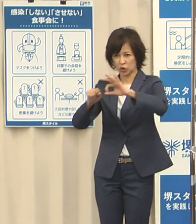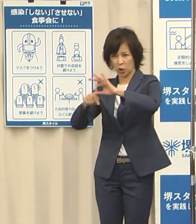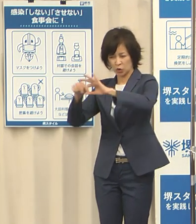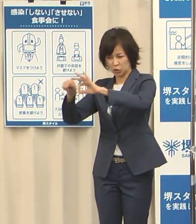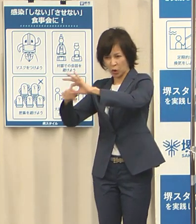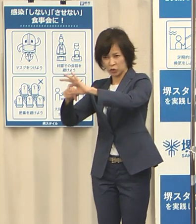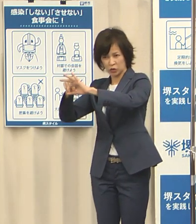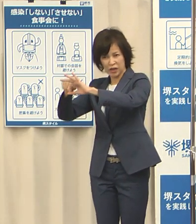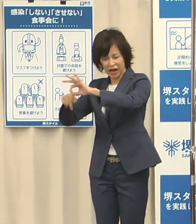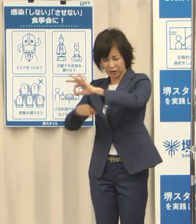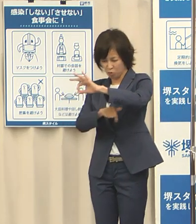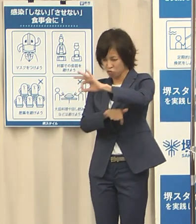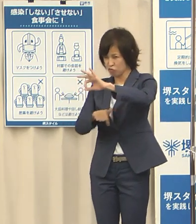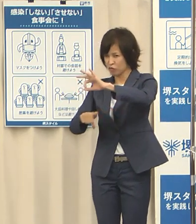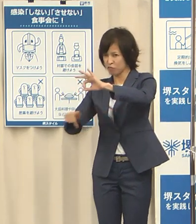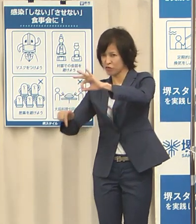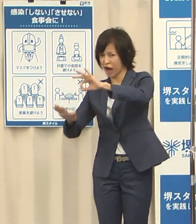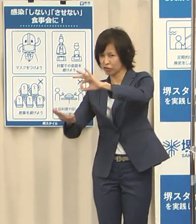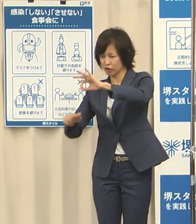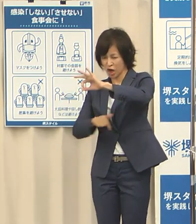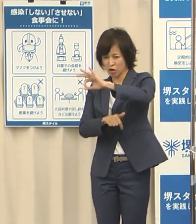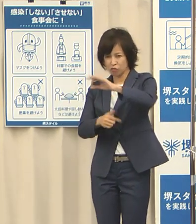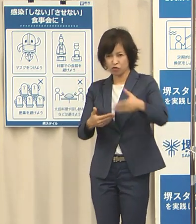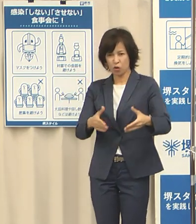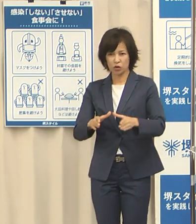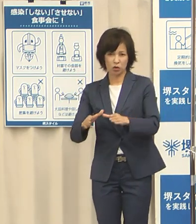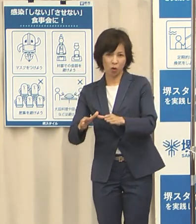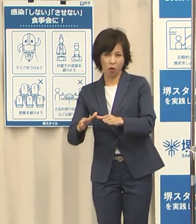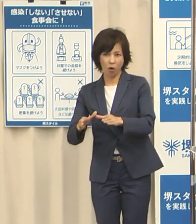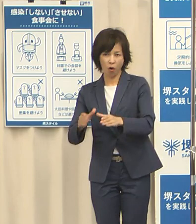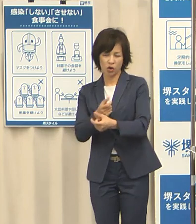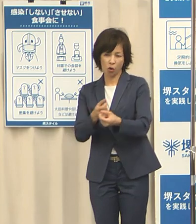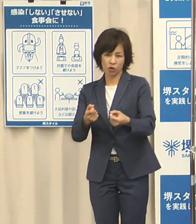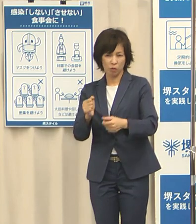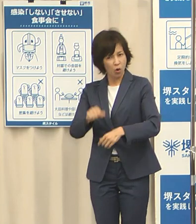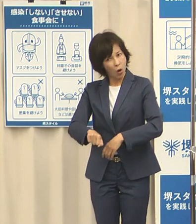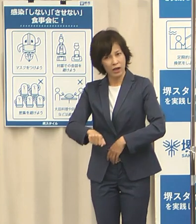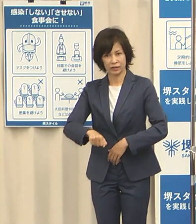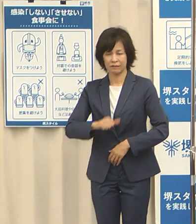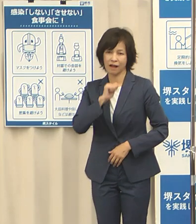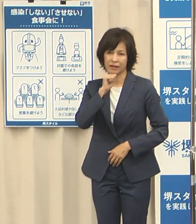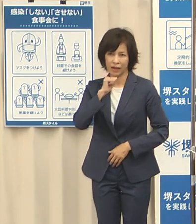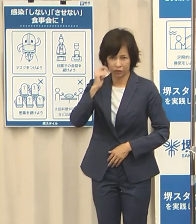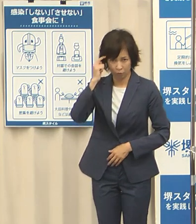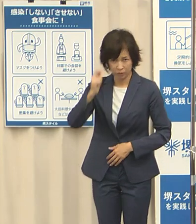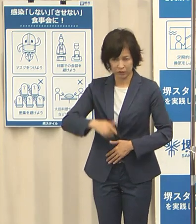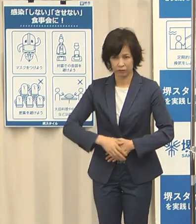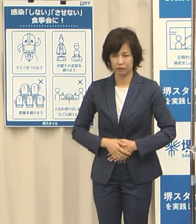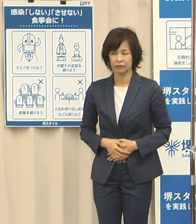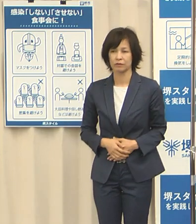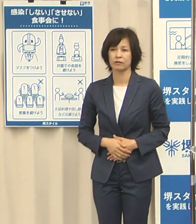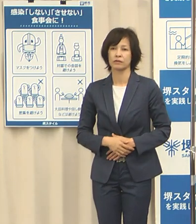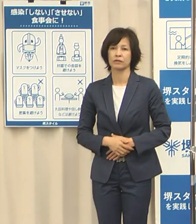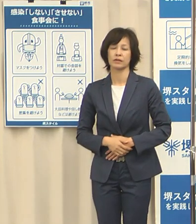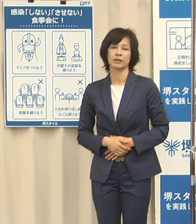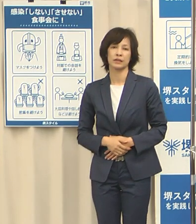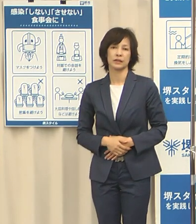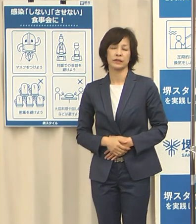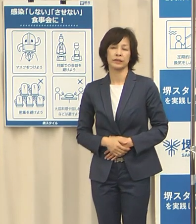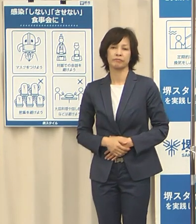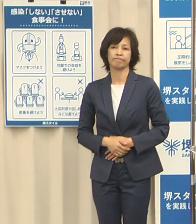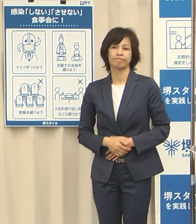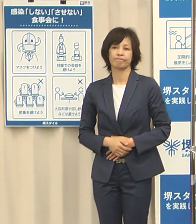中でも部があるんですけど、部ごとの意識共有っていうのも少し弱いんじゃないかなという部分がありました。で、確かに